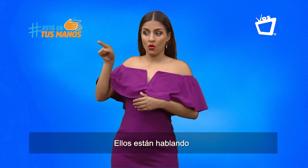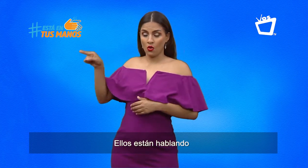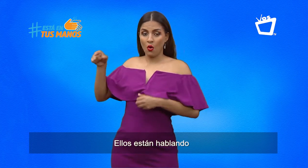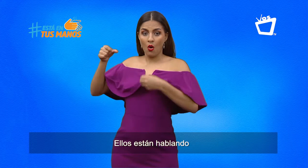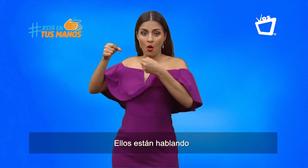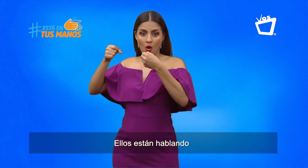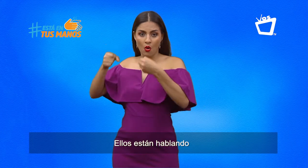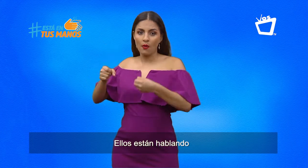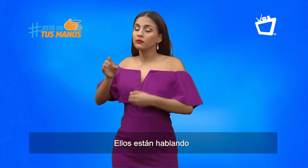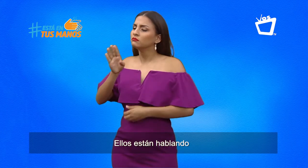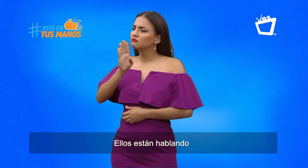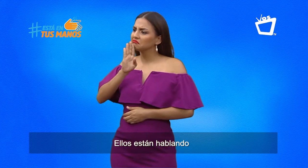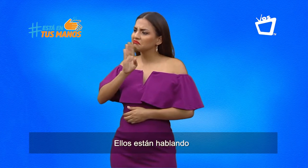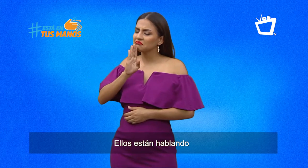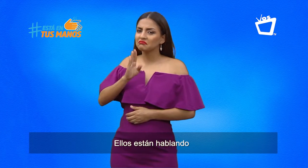ellos están hablando